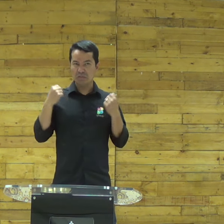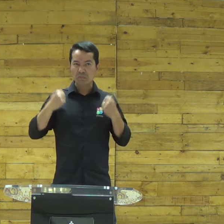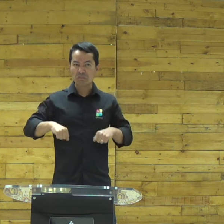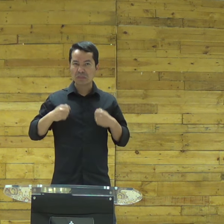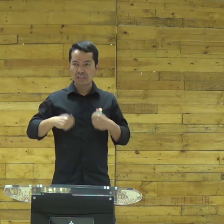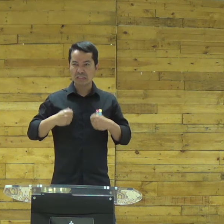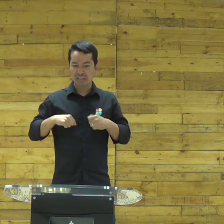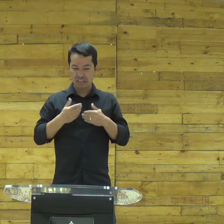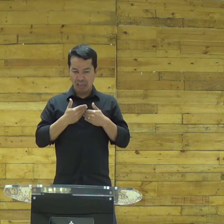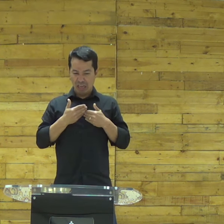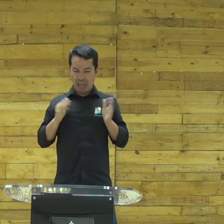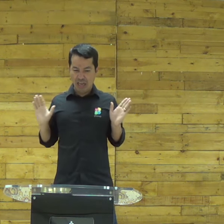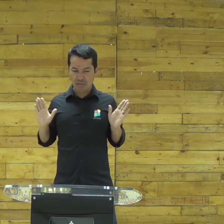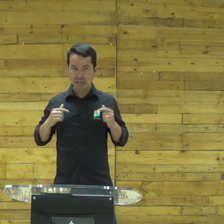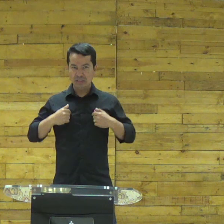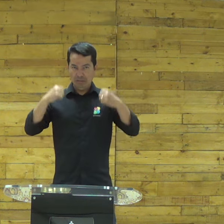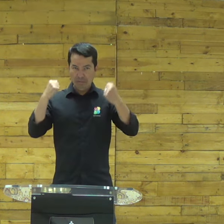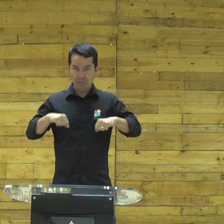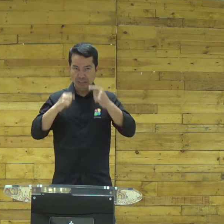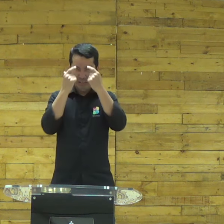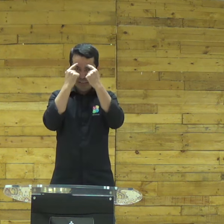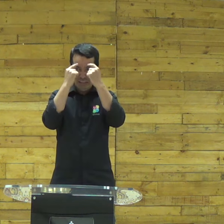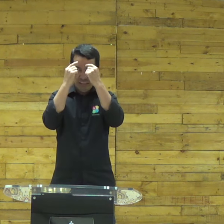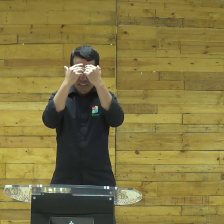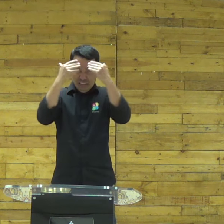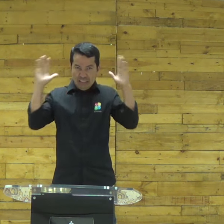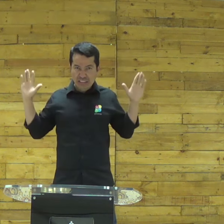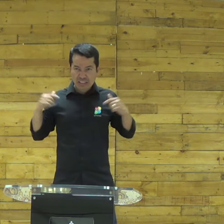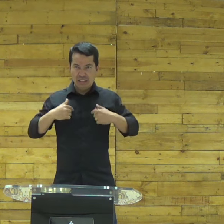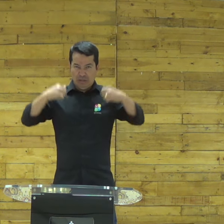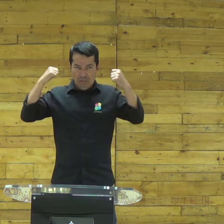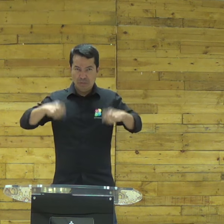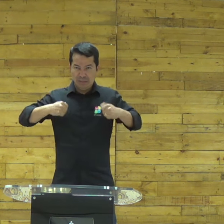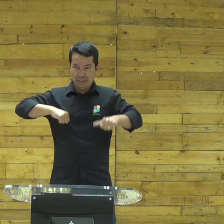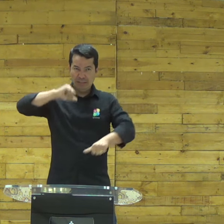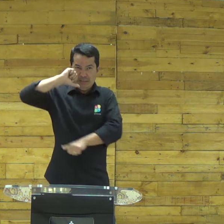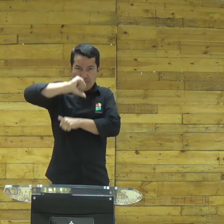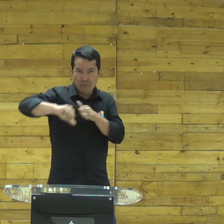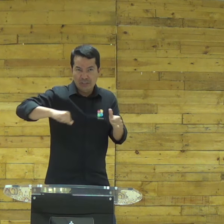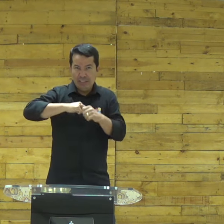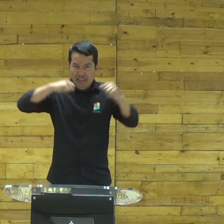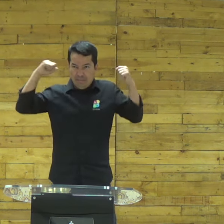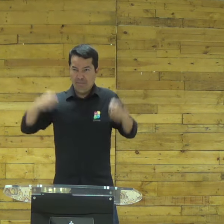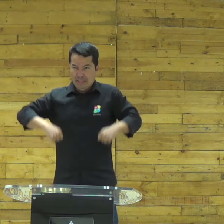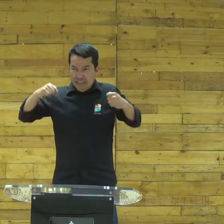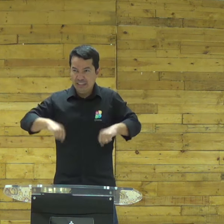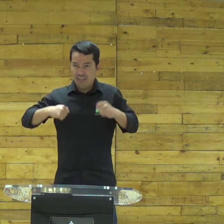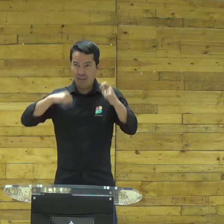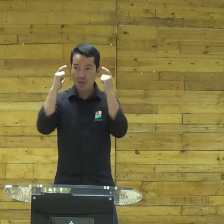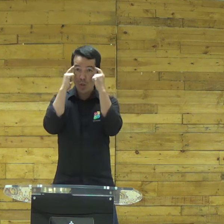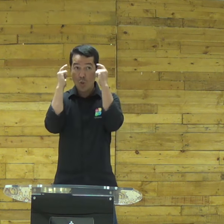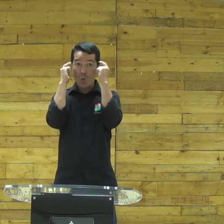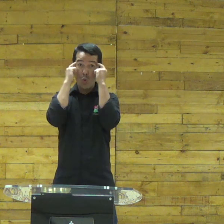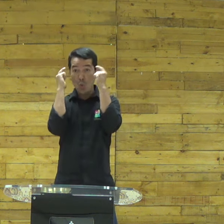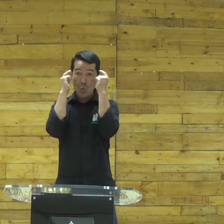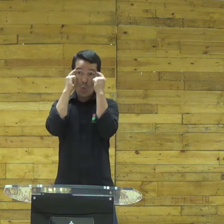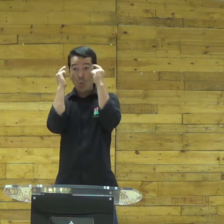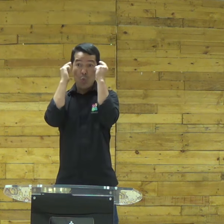angustiado com necessidade de arrependimento comecei a abrir a minha vida e o meu coração a minha mente descobri que eu